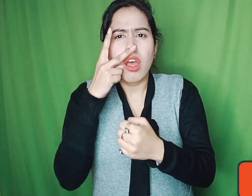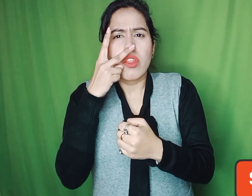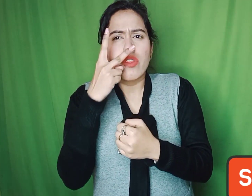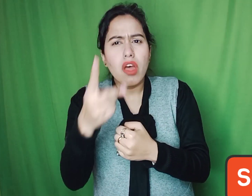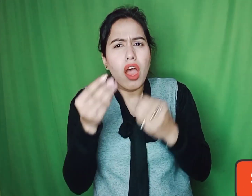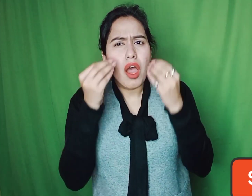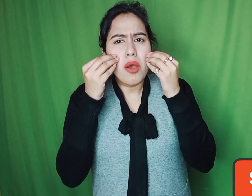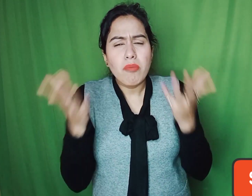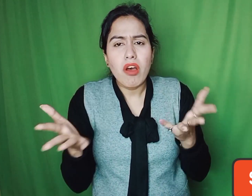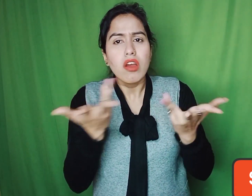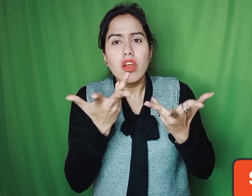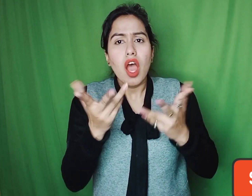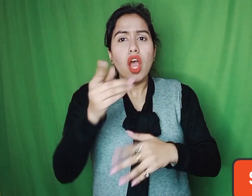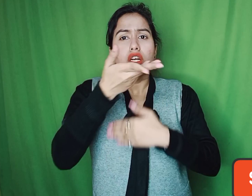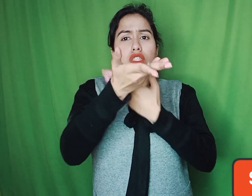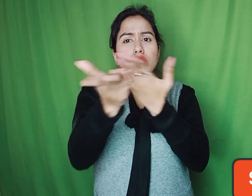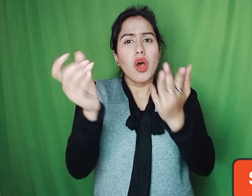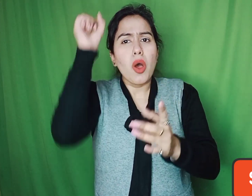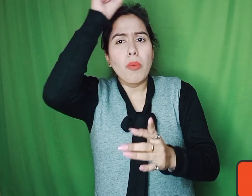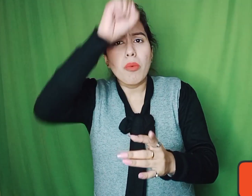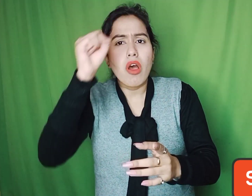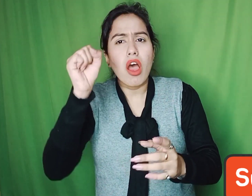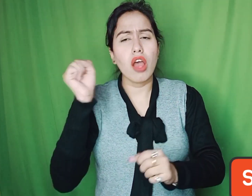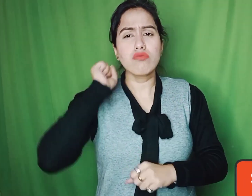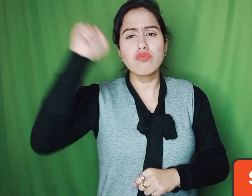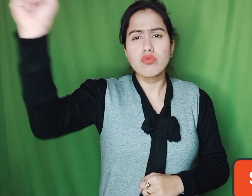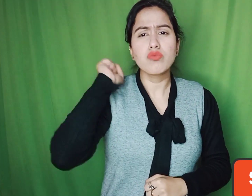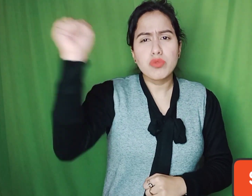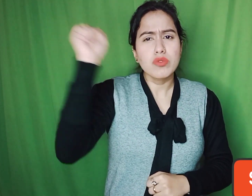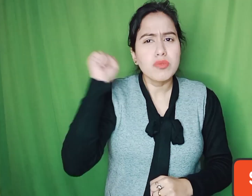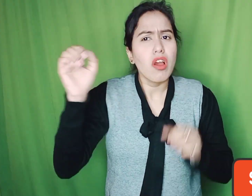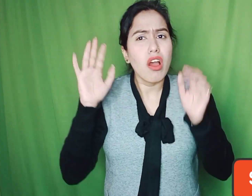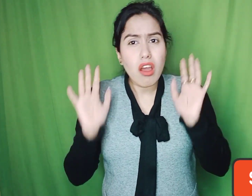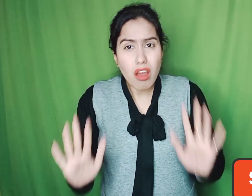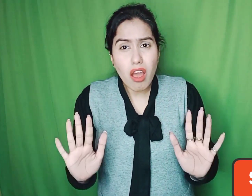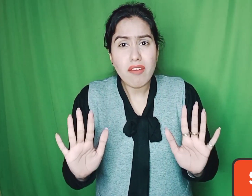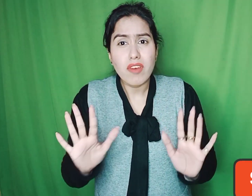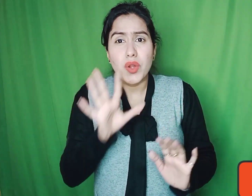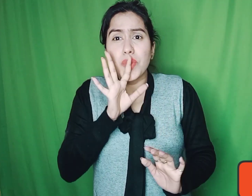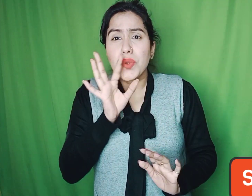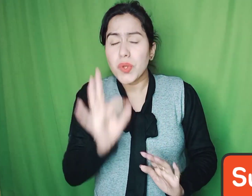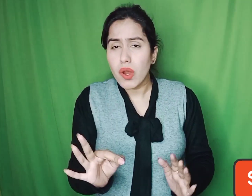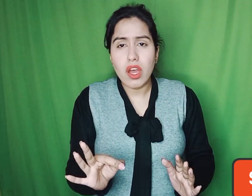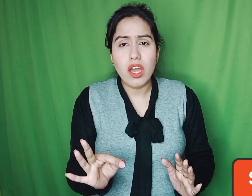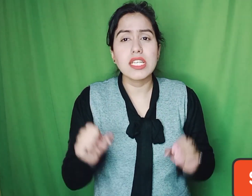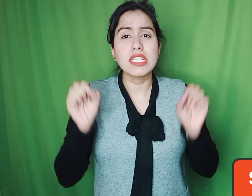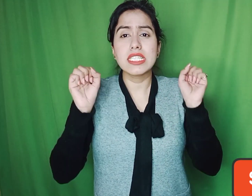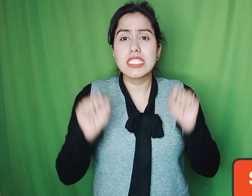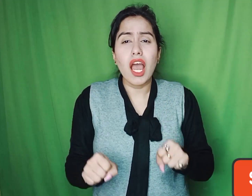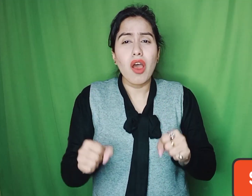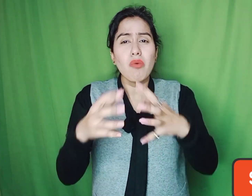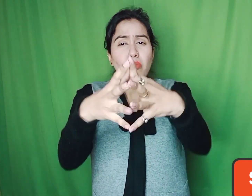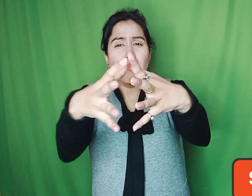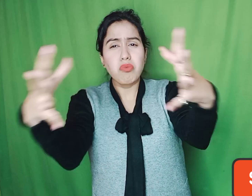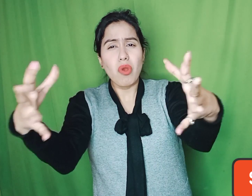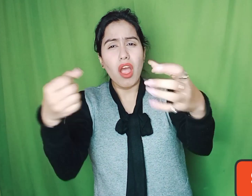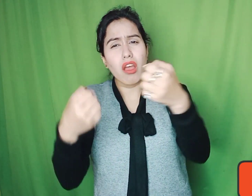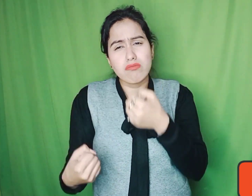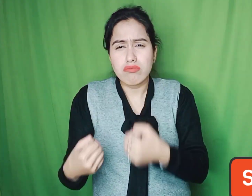पर कुछ लोगों का तो नहीं लेकिन बहुत सारे लोगों का झुंड इकट्ठा था जो